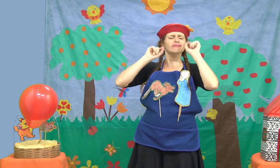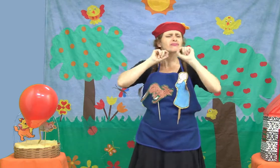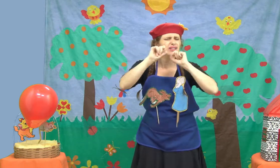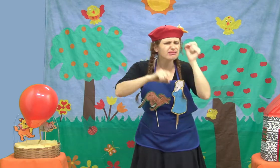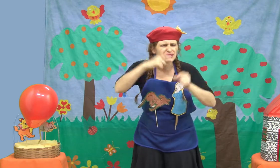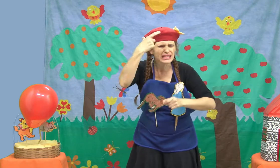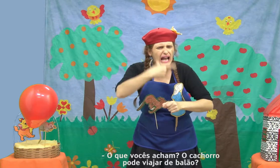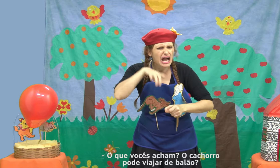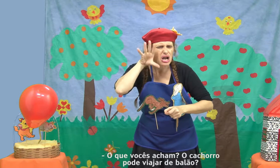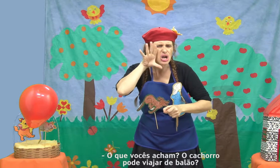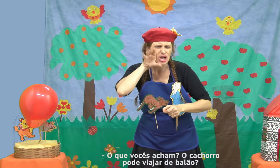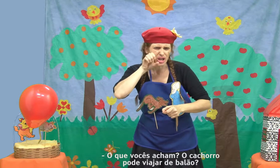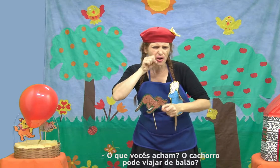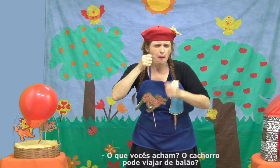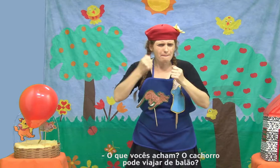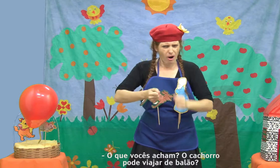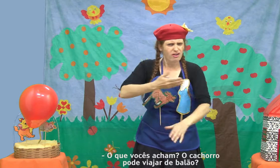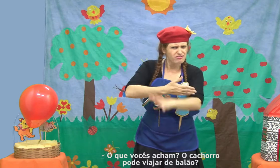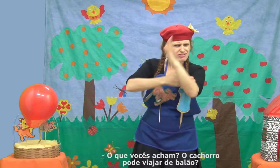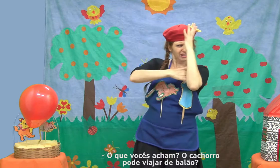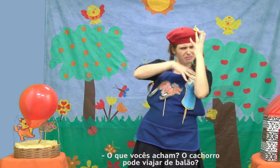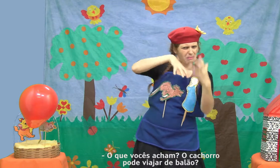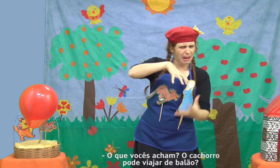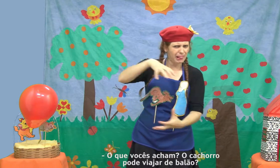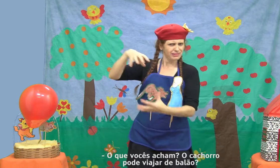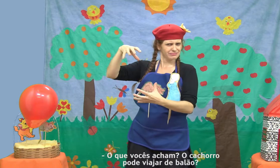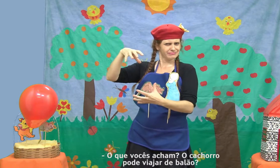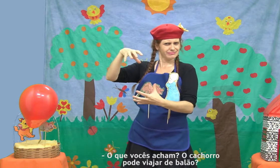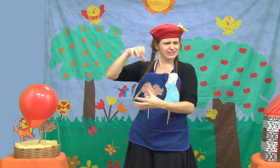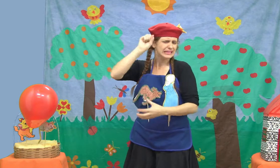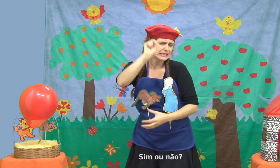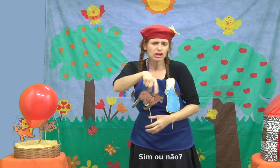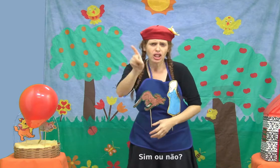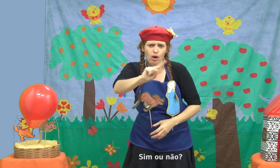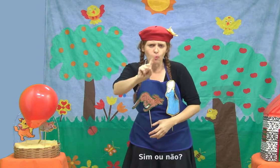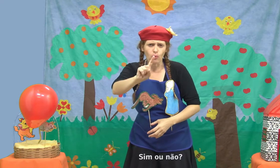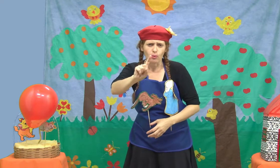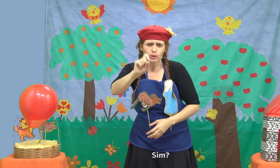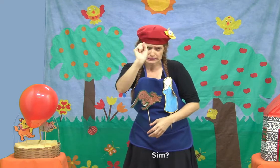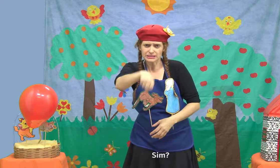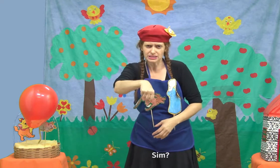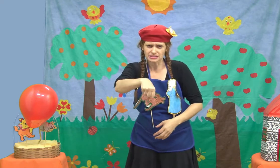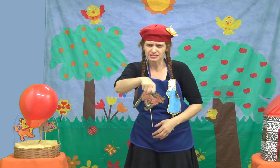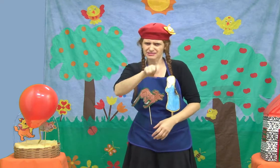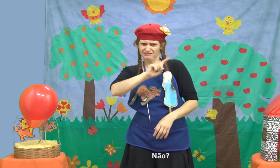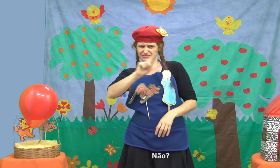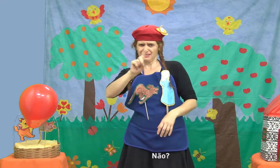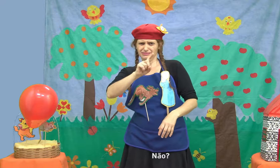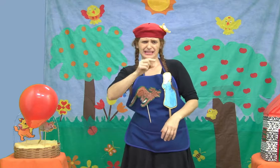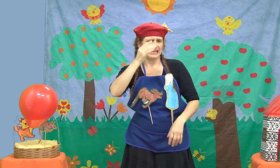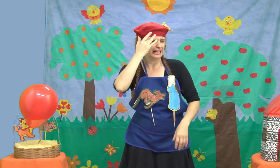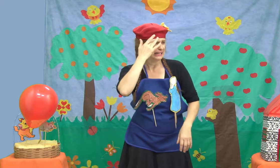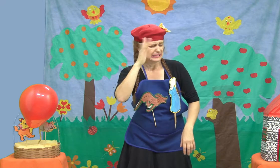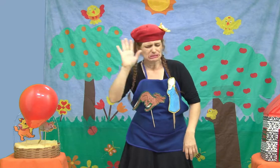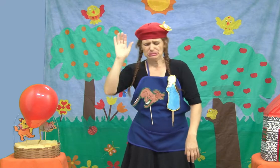que vocês acham cachorro pode viajar no balão se unam sim não não